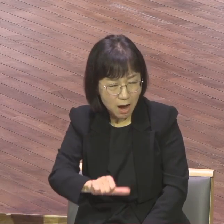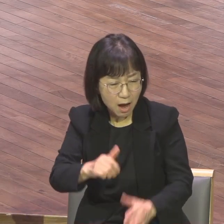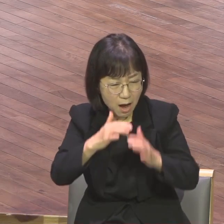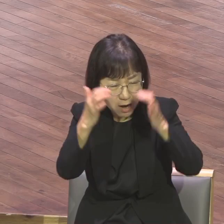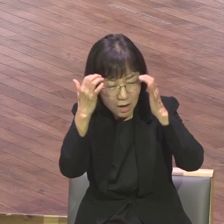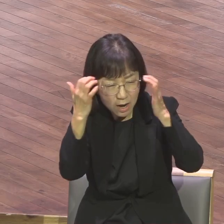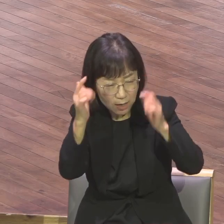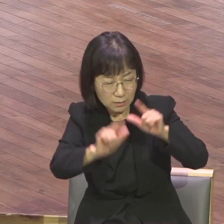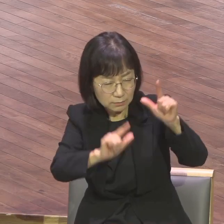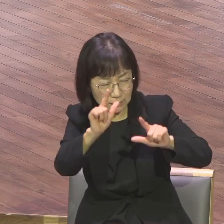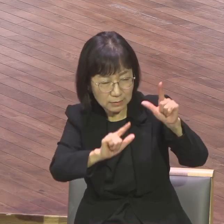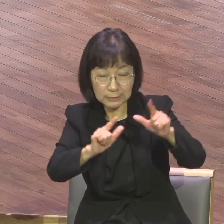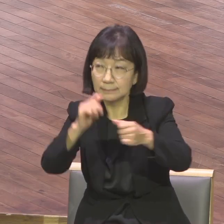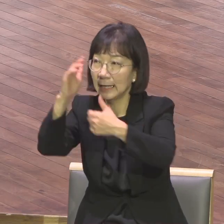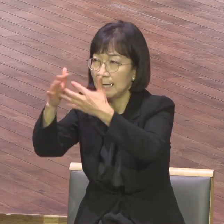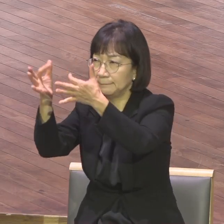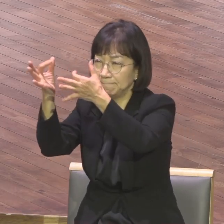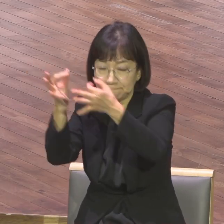그렇게 그 처형을